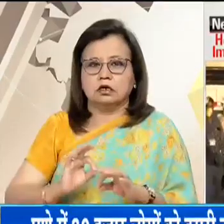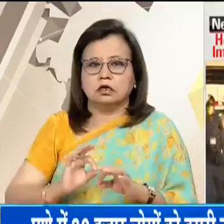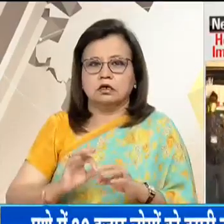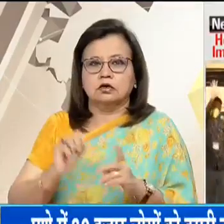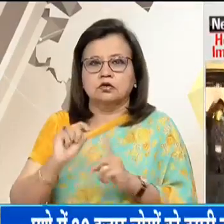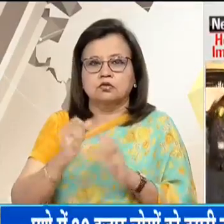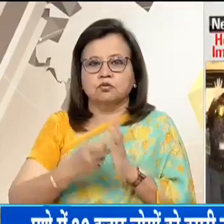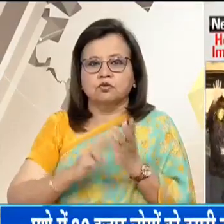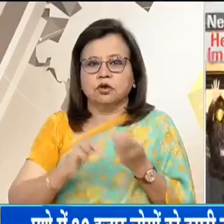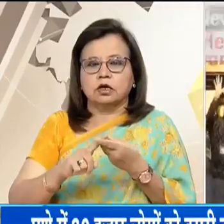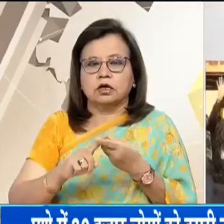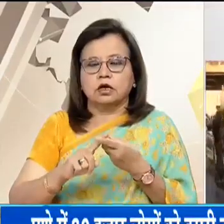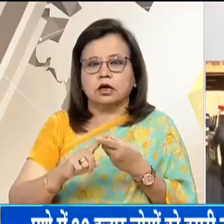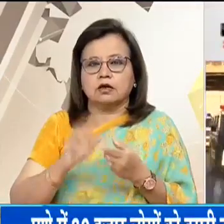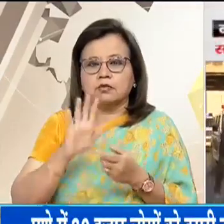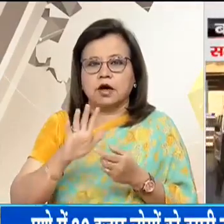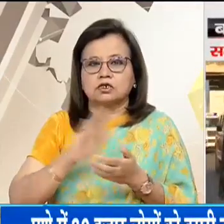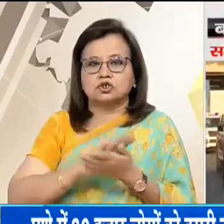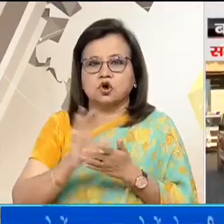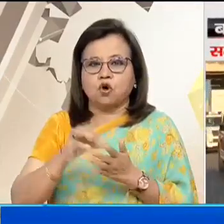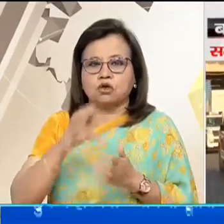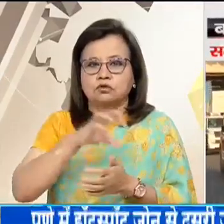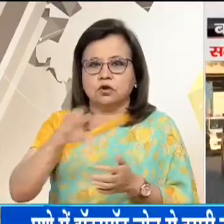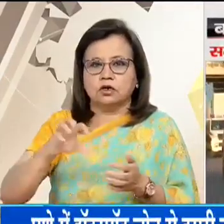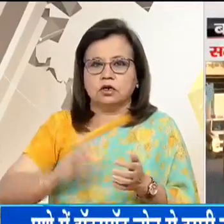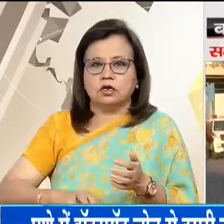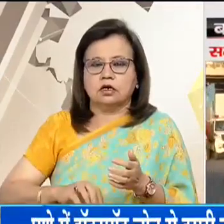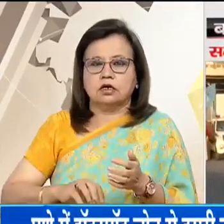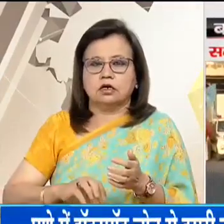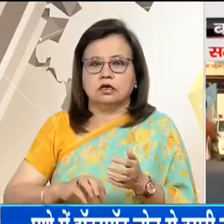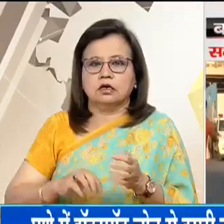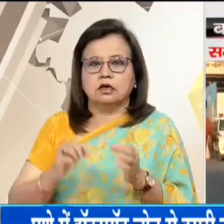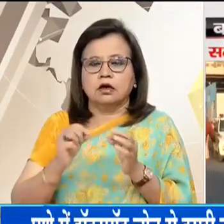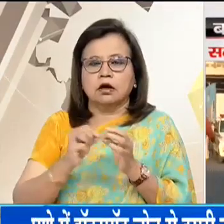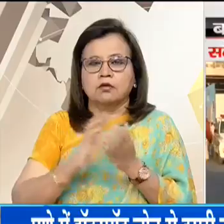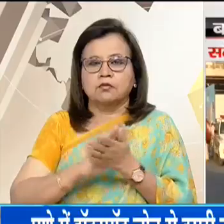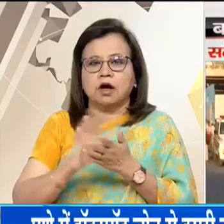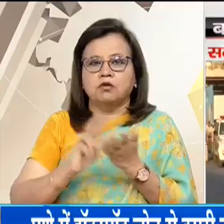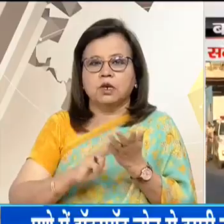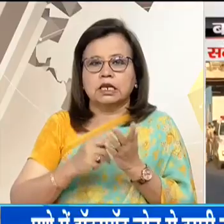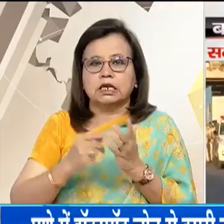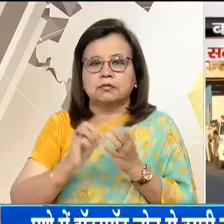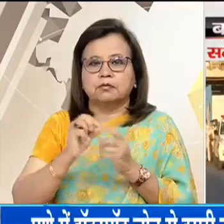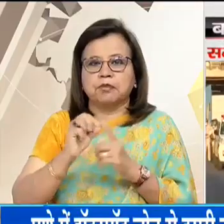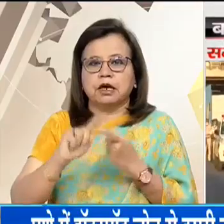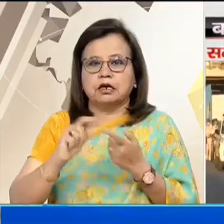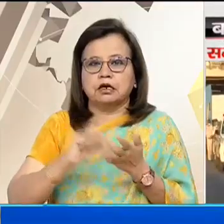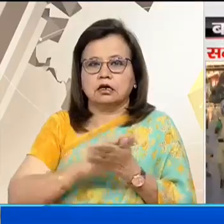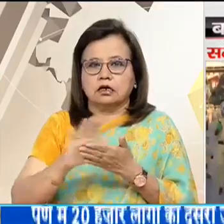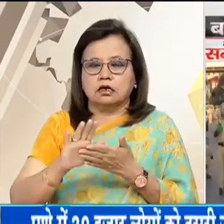तैयारी है पुड़े के 5 होट स्पॉट इलाके भवनी पेट,